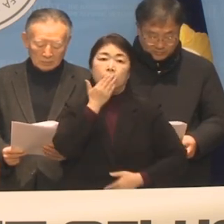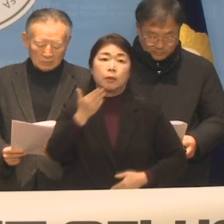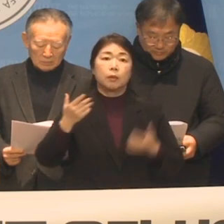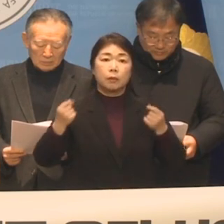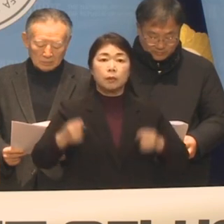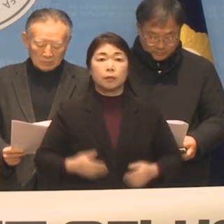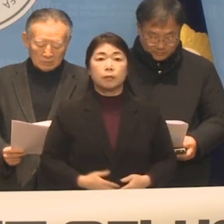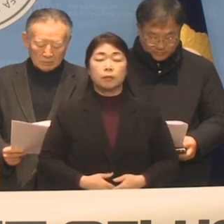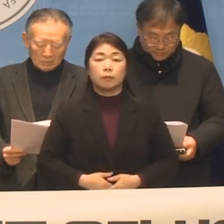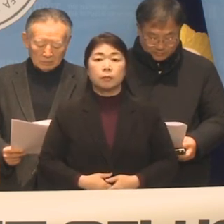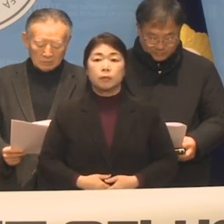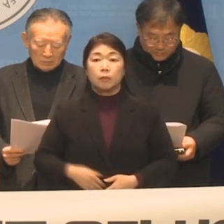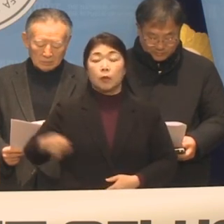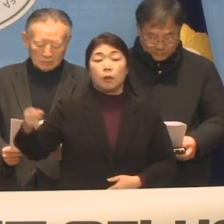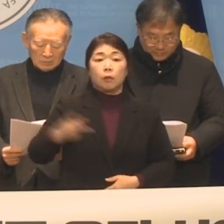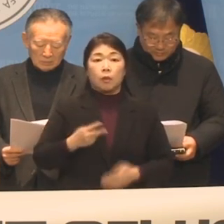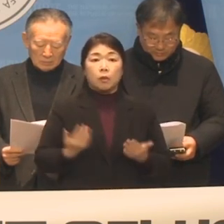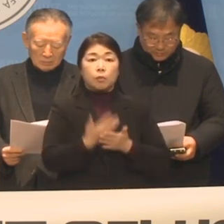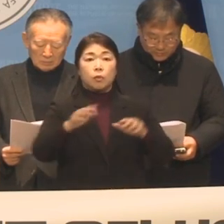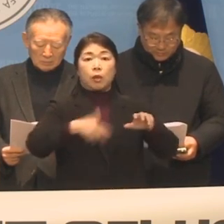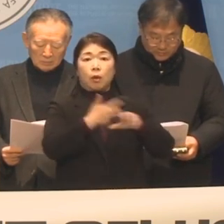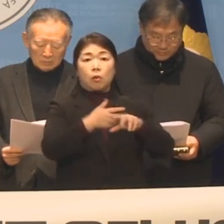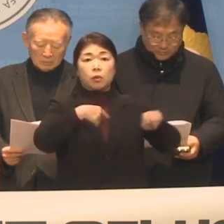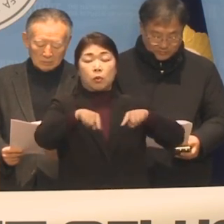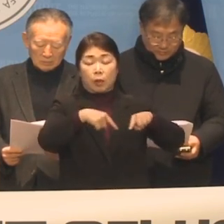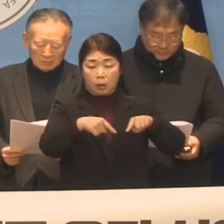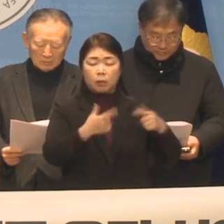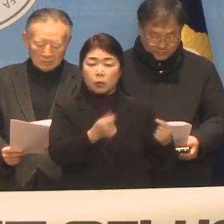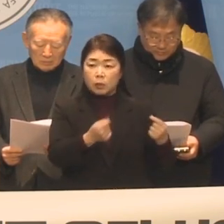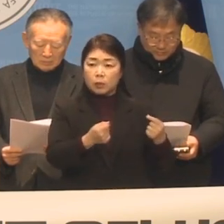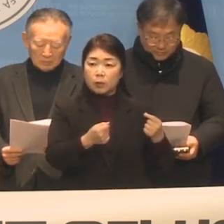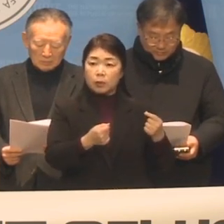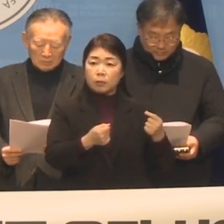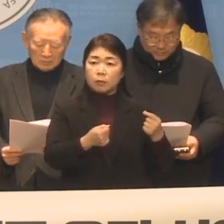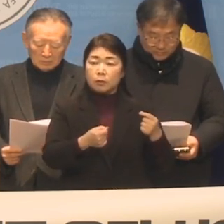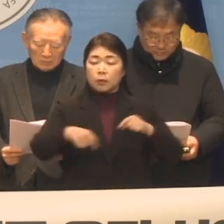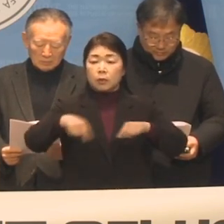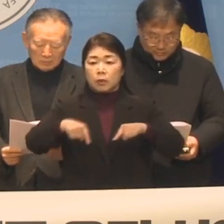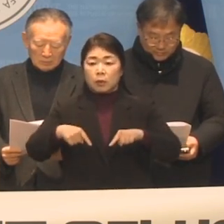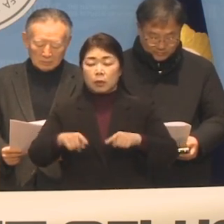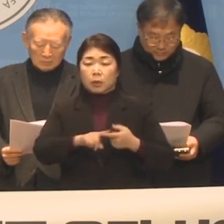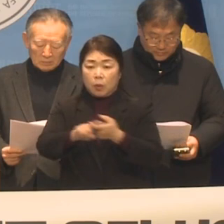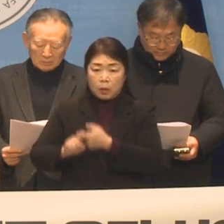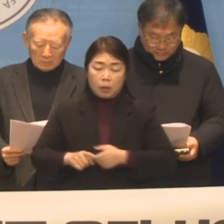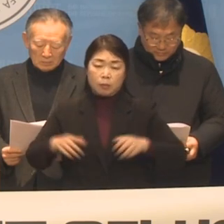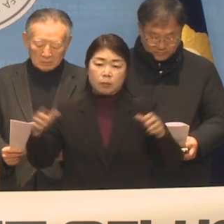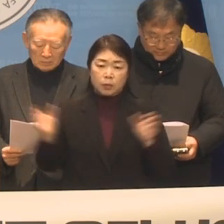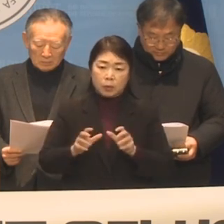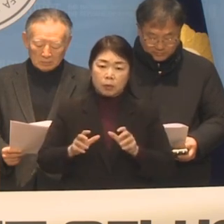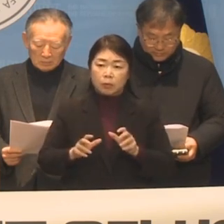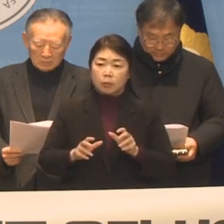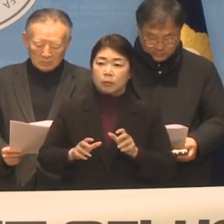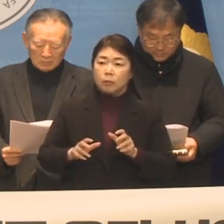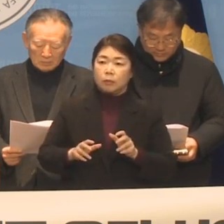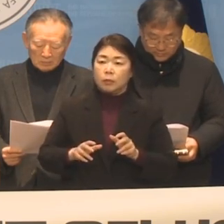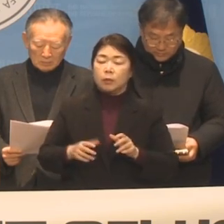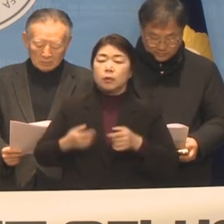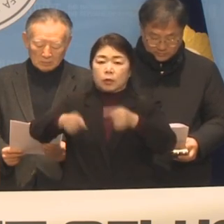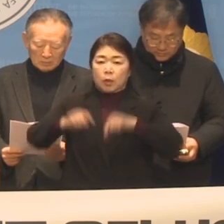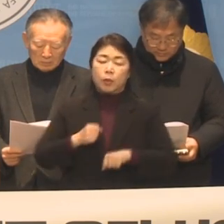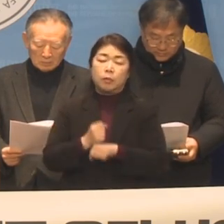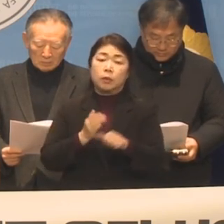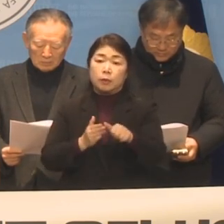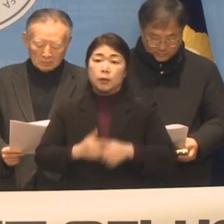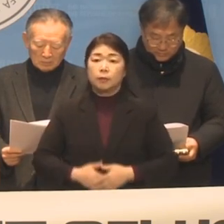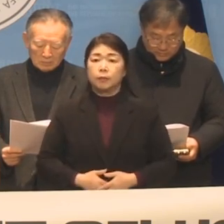것이다. 그리고 진보 개혁 정당들도 연합 정치에 적극 동참할 것을 촉구한다. 연합